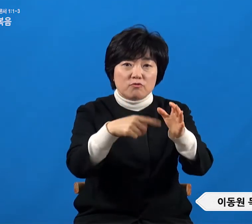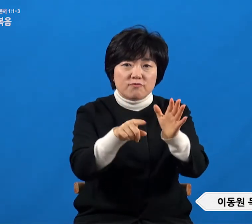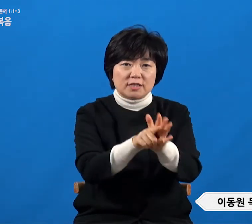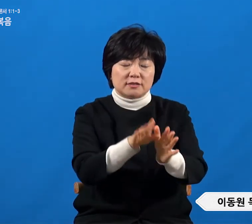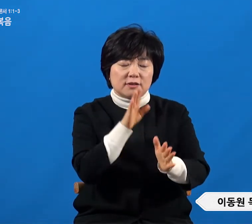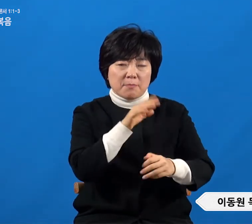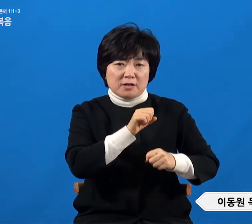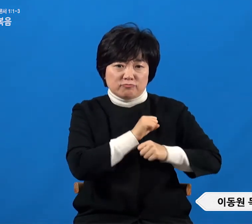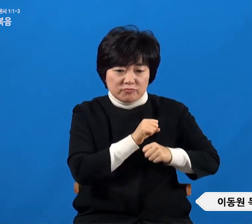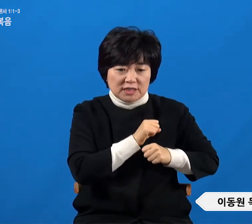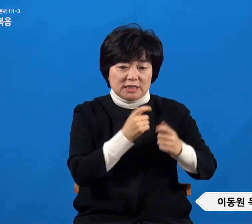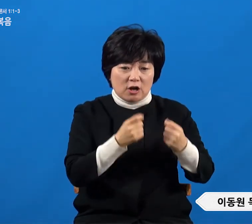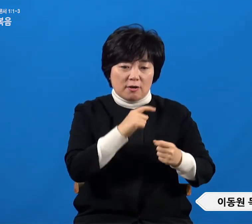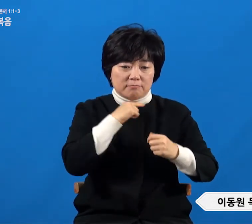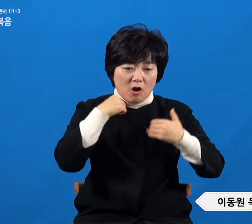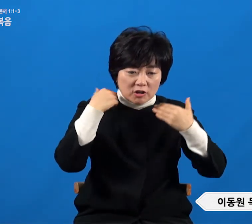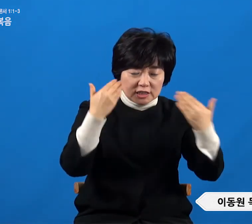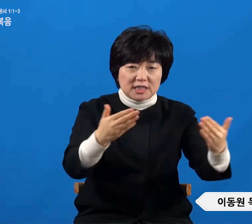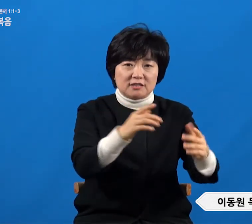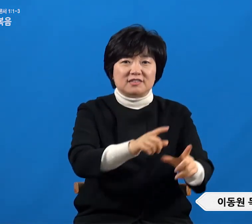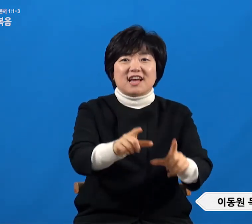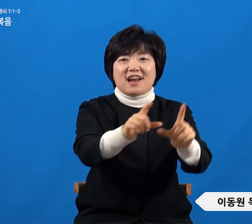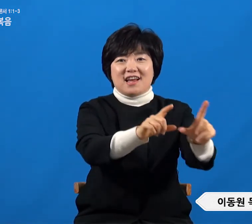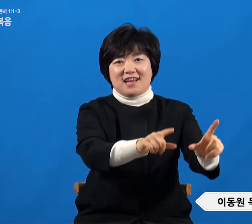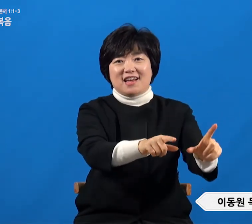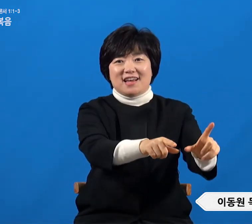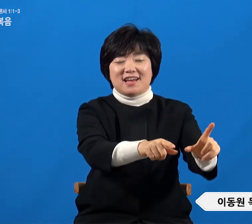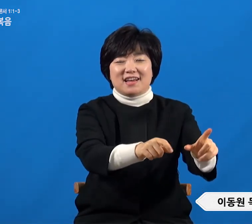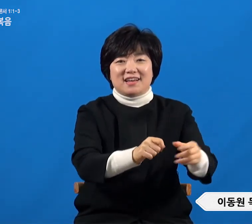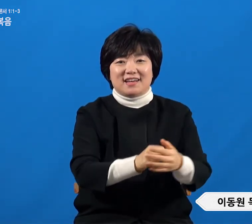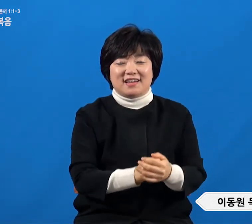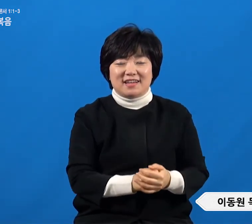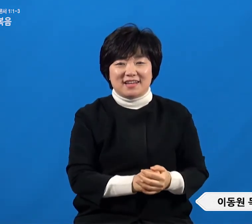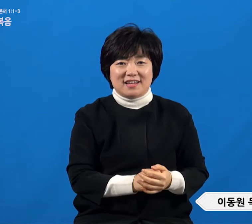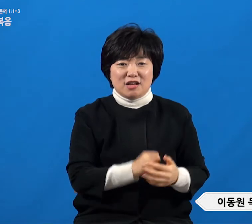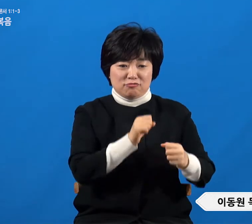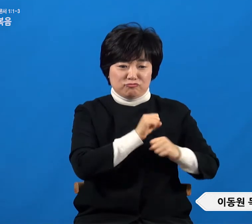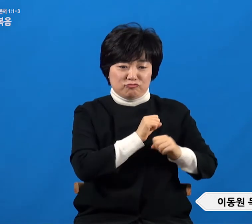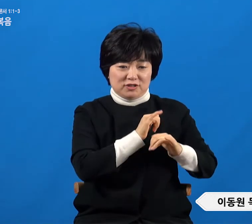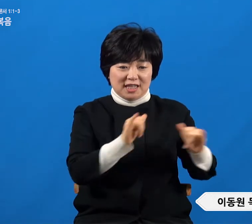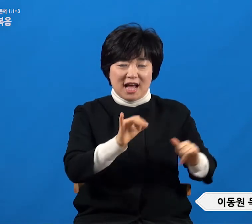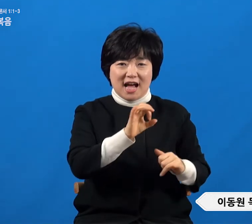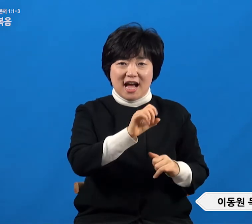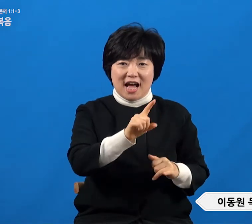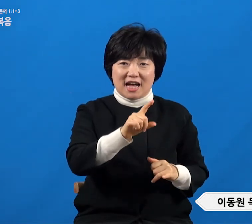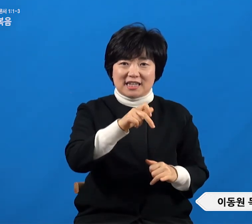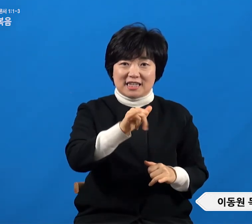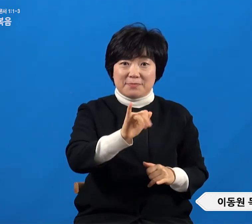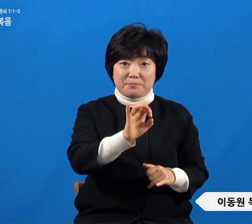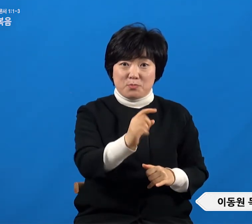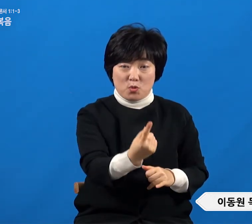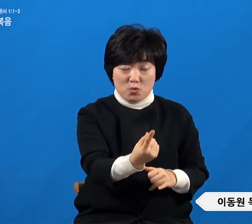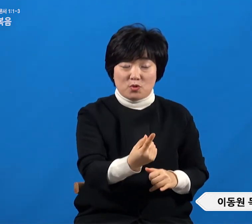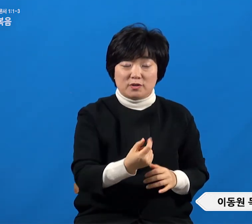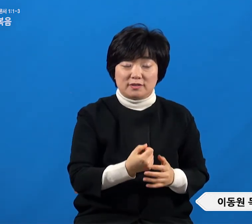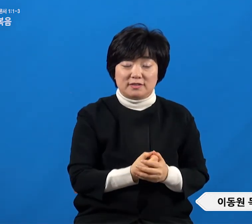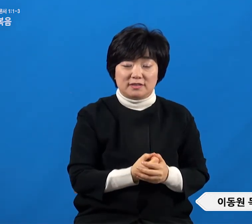정말 군인처럼 헌신해서 살고 있었기 때문에 군사 아키포 이렇게 말하는 것입니다. 골로새서